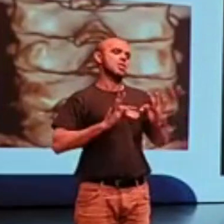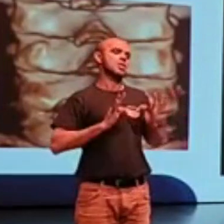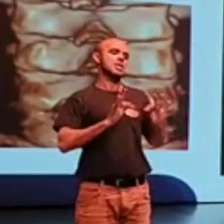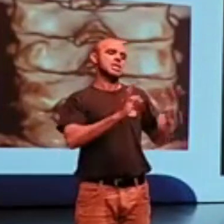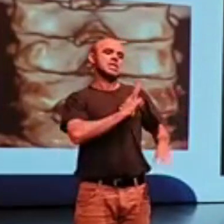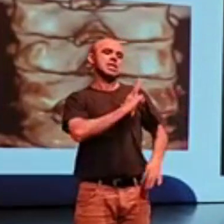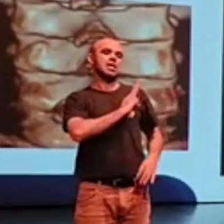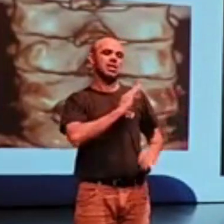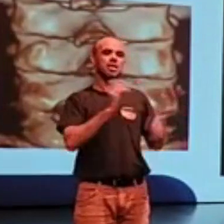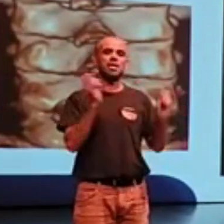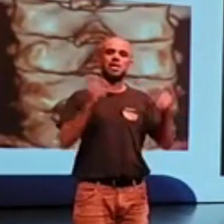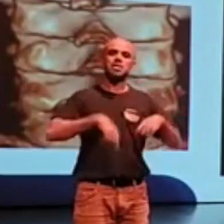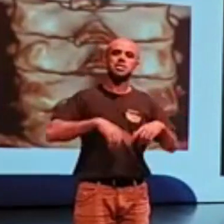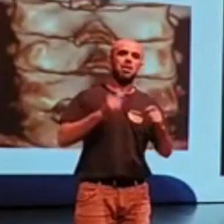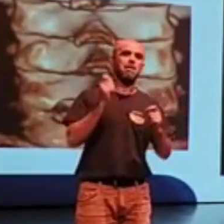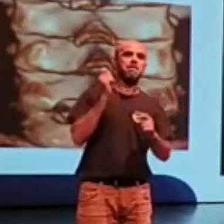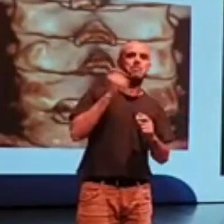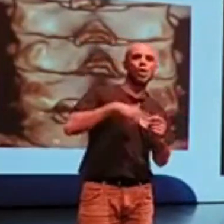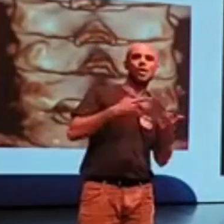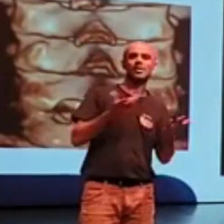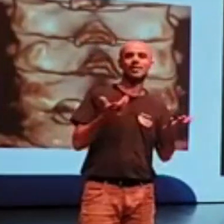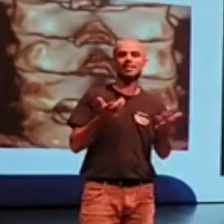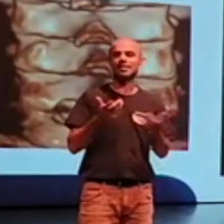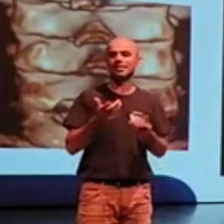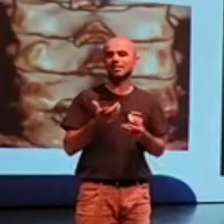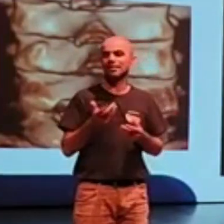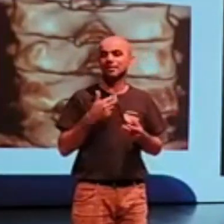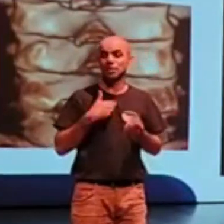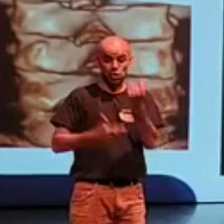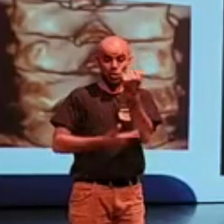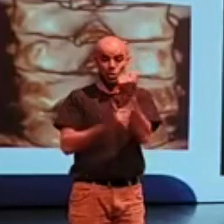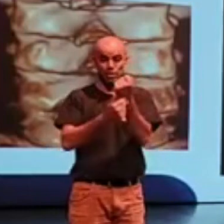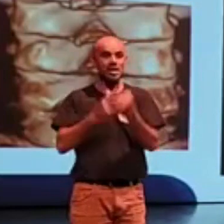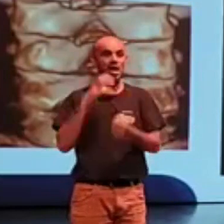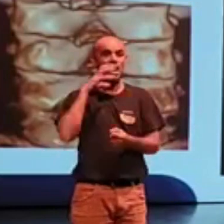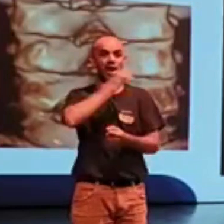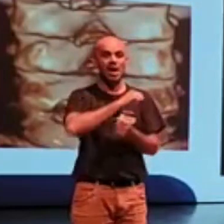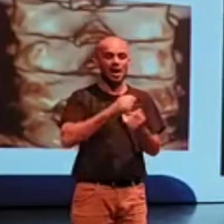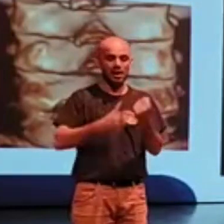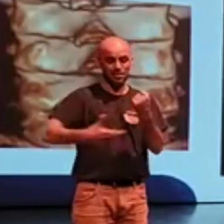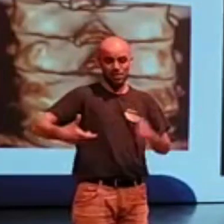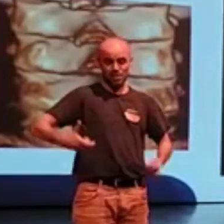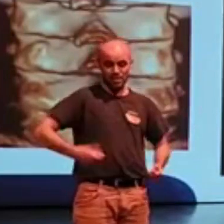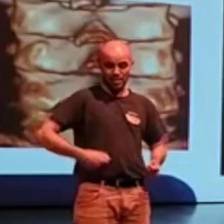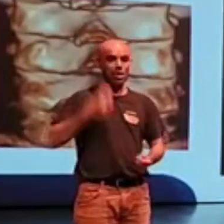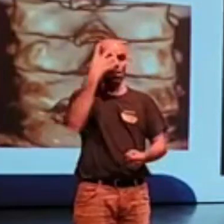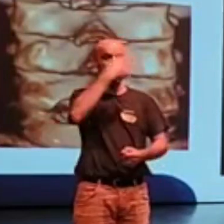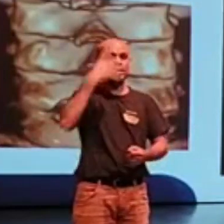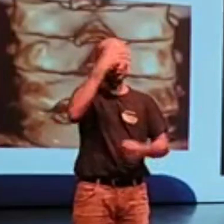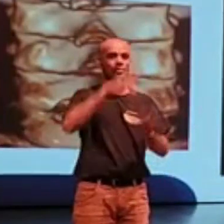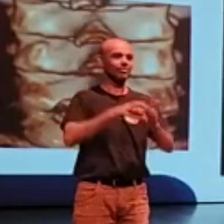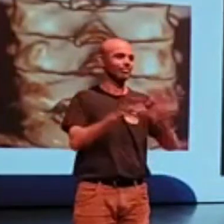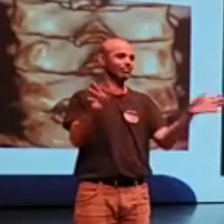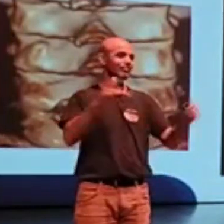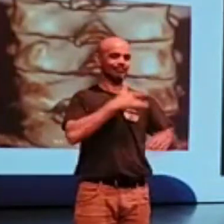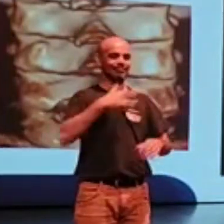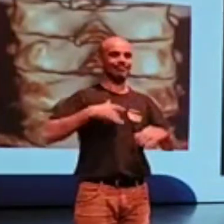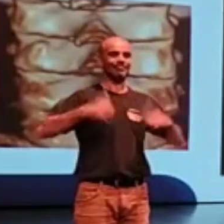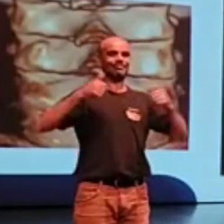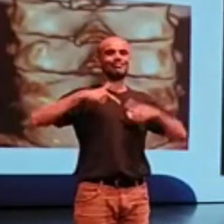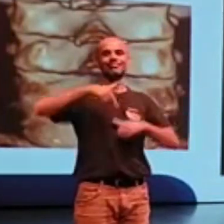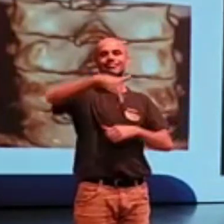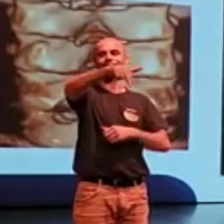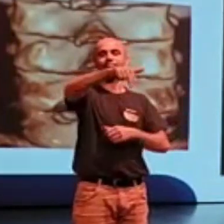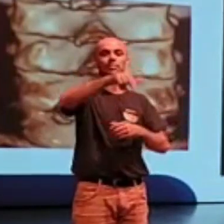ou falando alguma coisa, olha, vai sair aqui, vai fazer com anestesia local e sedação, sai daqui a 4 horas. Não é assim para todo mundo.